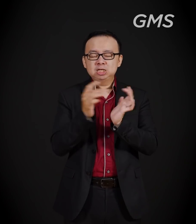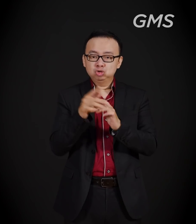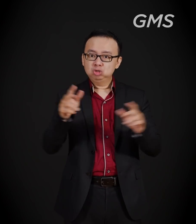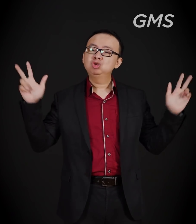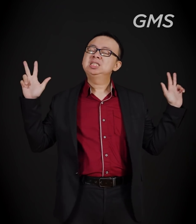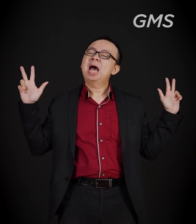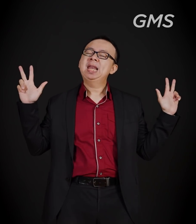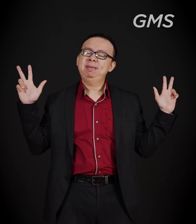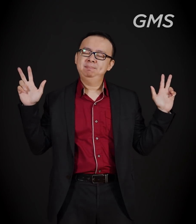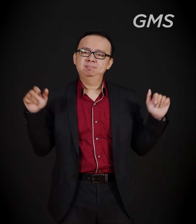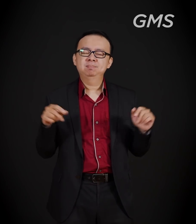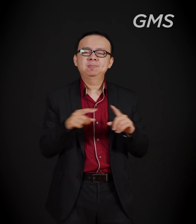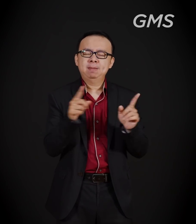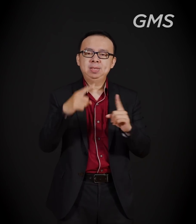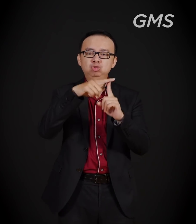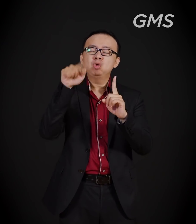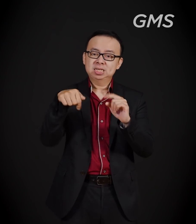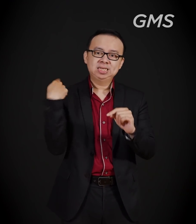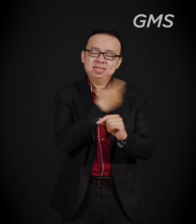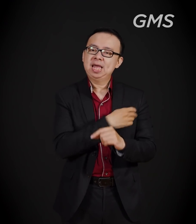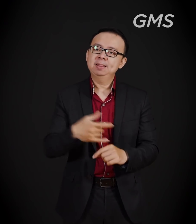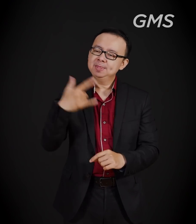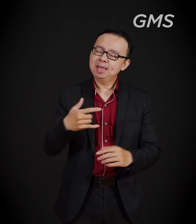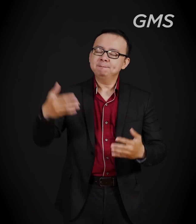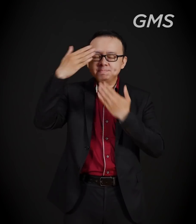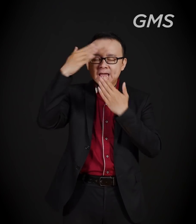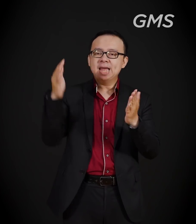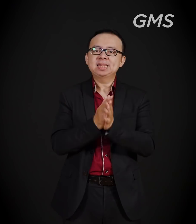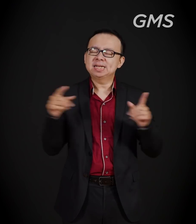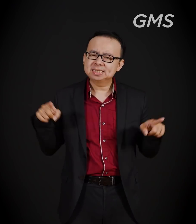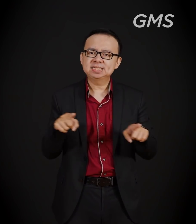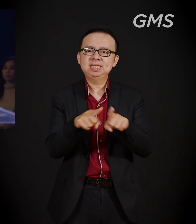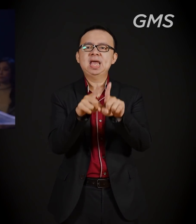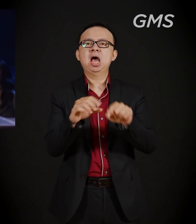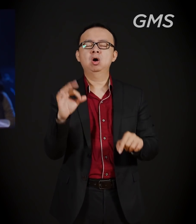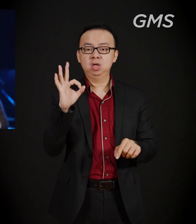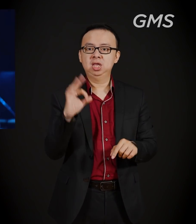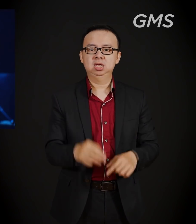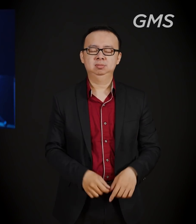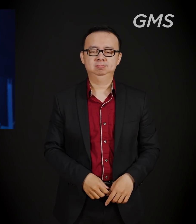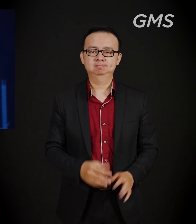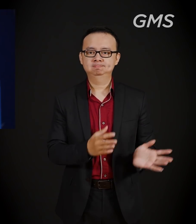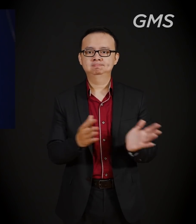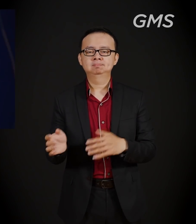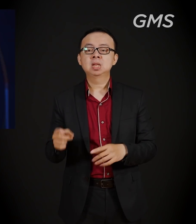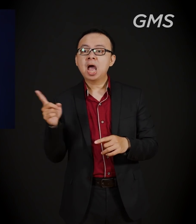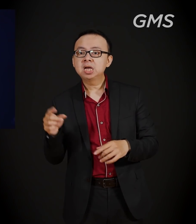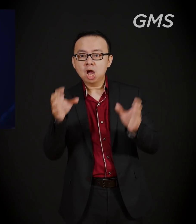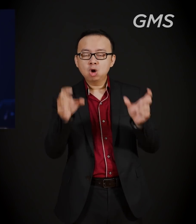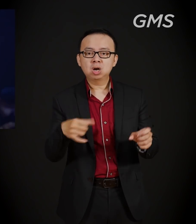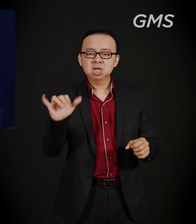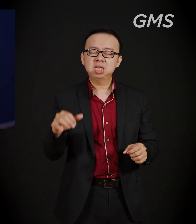Tugas kita hanya taat and setia. Folks, I know. Ada orang-orang yang sudah kecewa. Karena